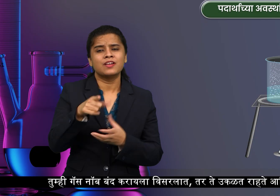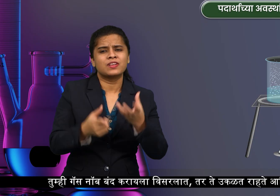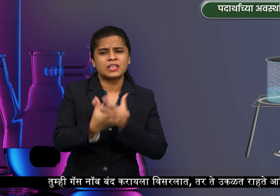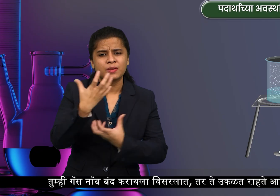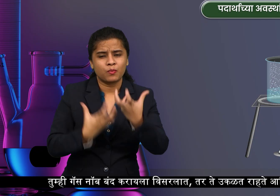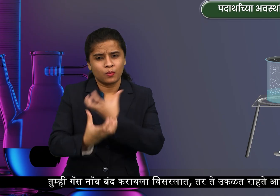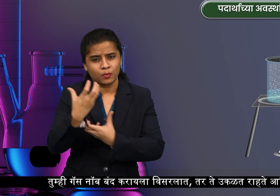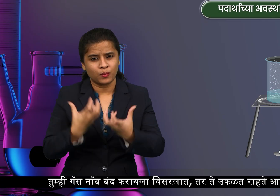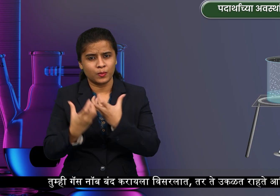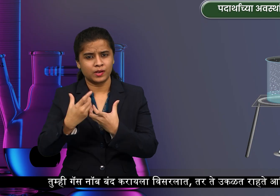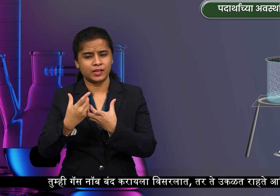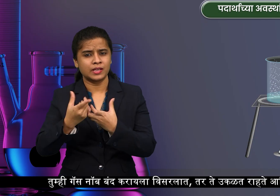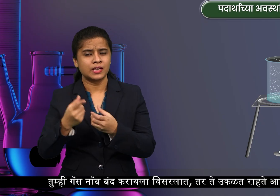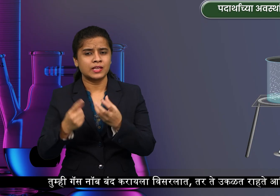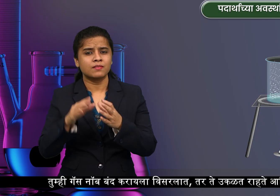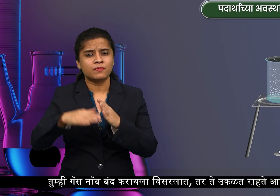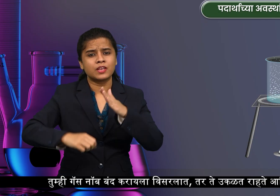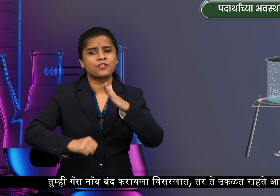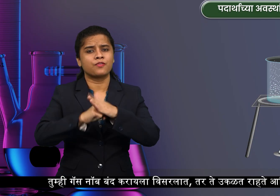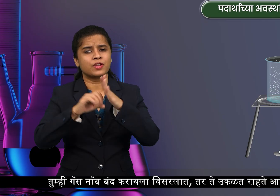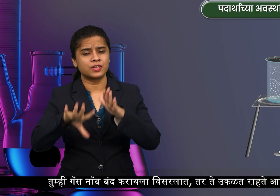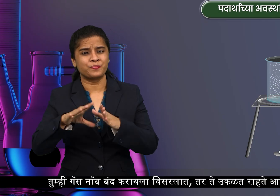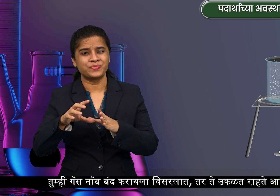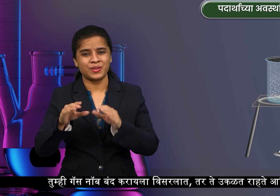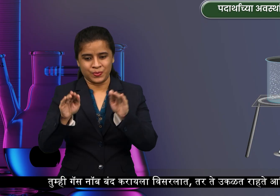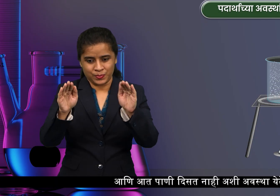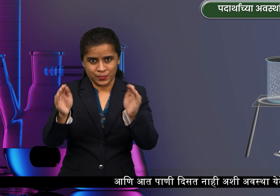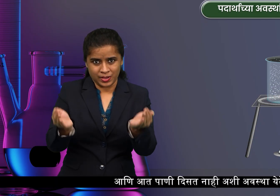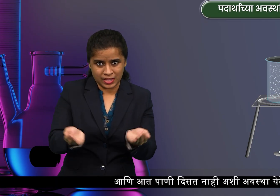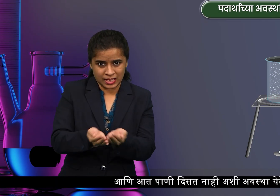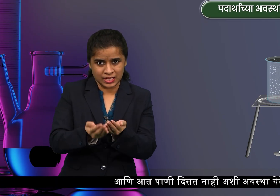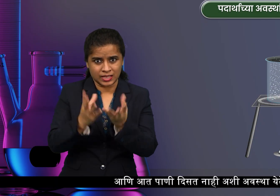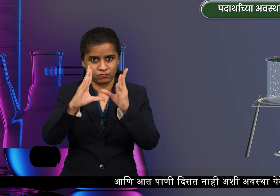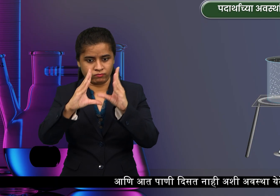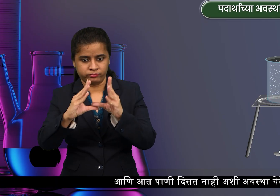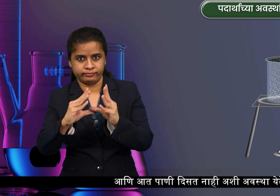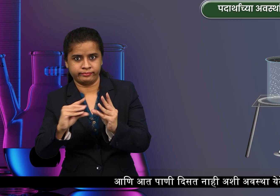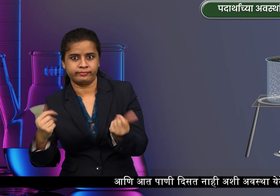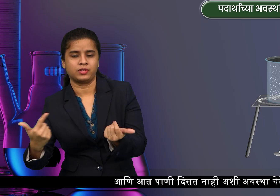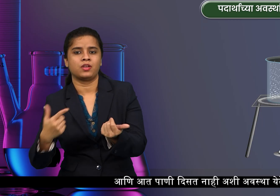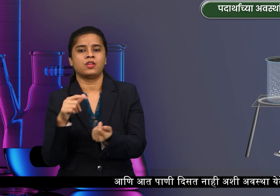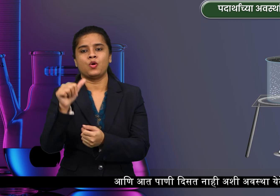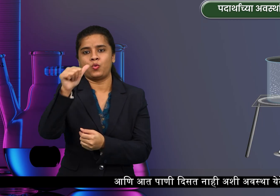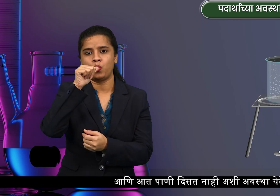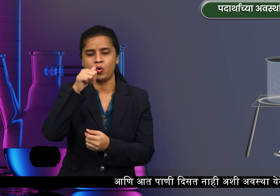विसरलात तर ते उकळतच राहते आणि भांडे रिकामे होते आणि आता पाणी दिसत नाही, अशी अवस्था